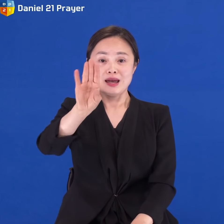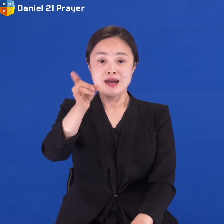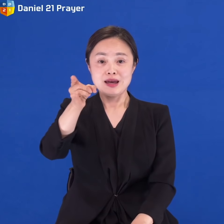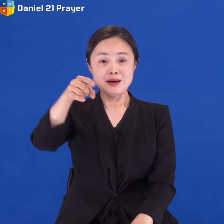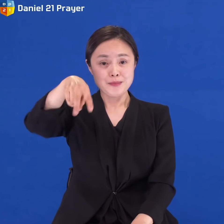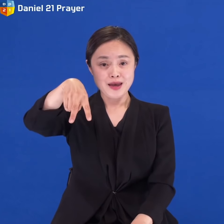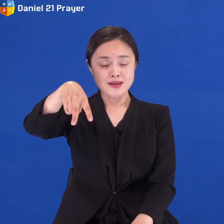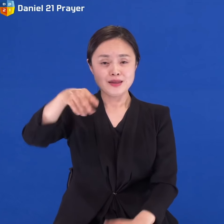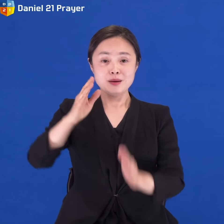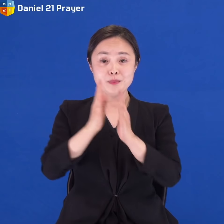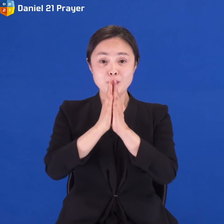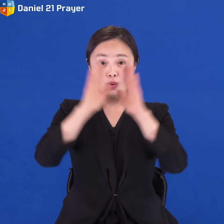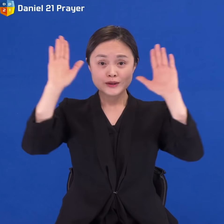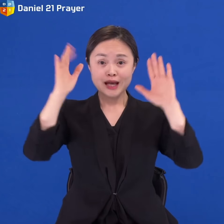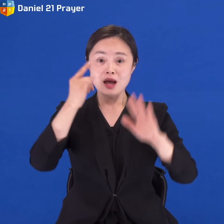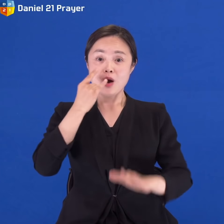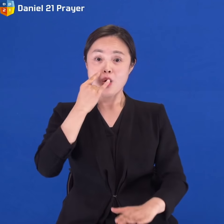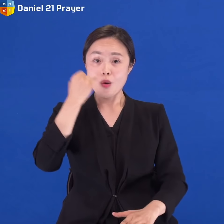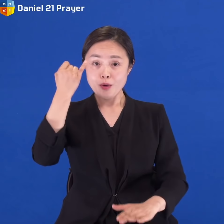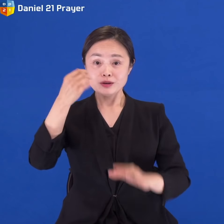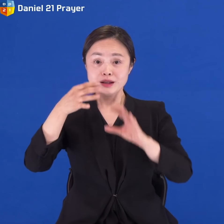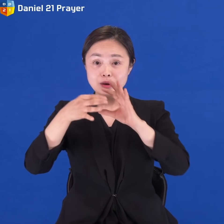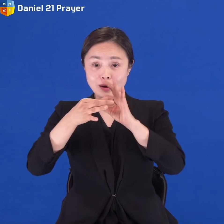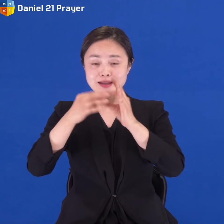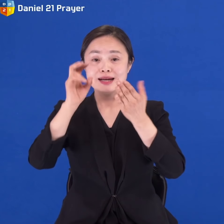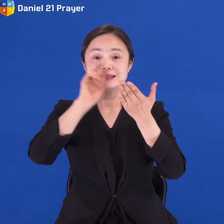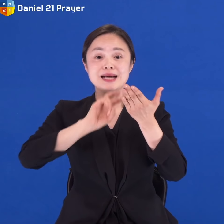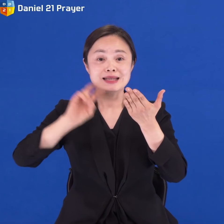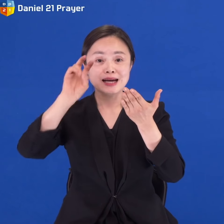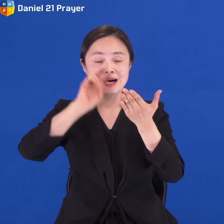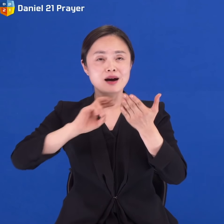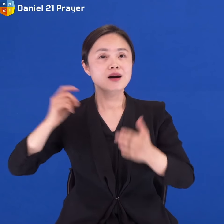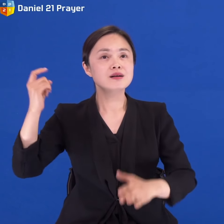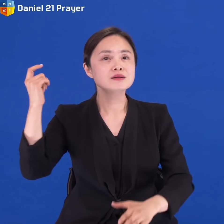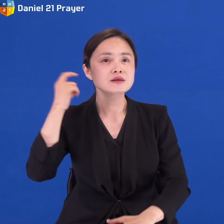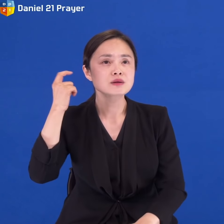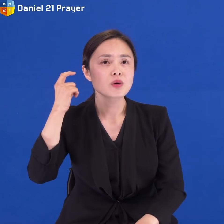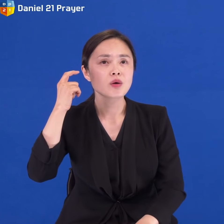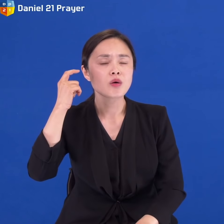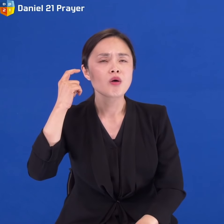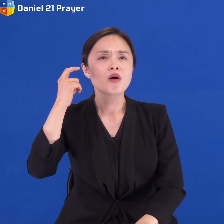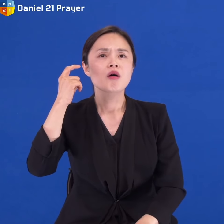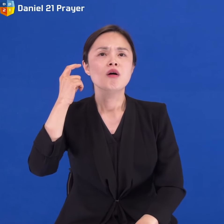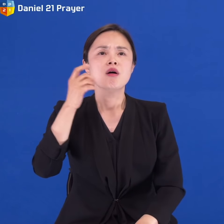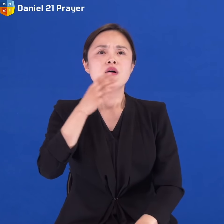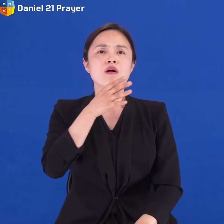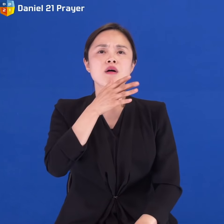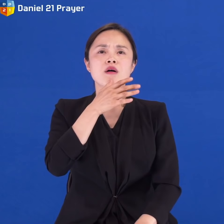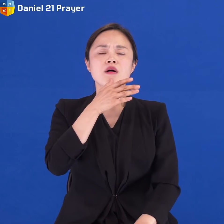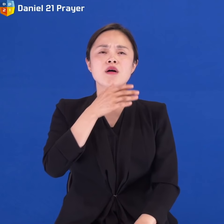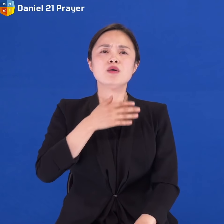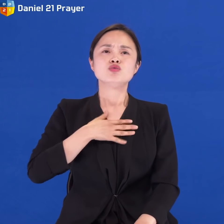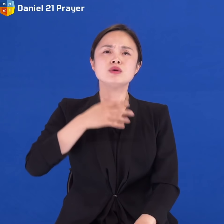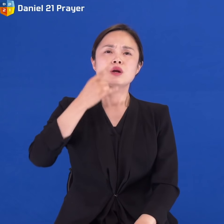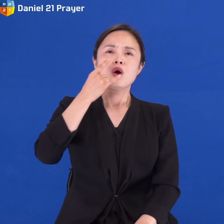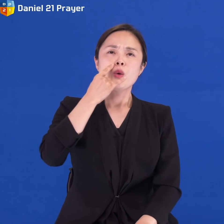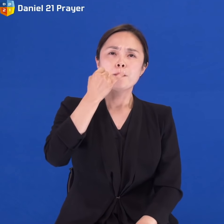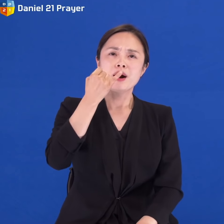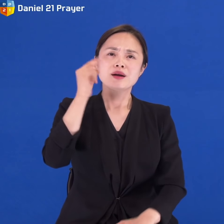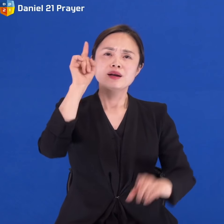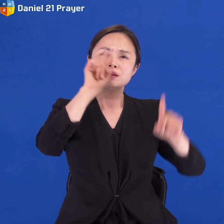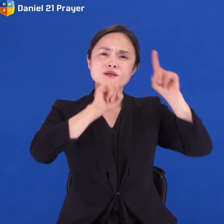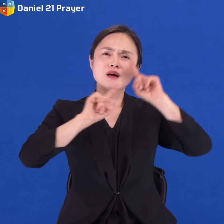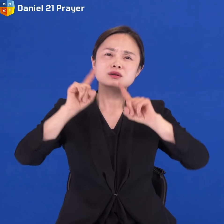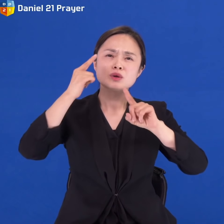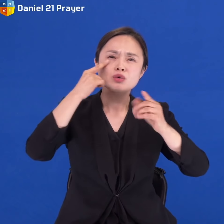아픔이 보이는 거예요. 그리고 우리 언니의 아픔이 보이는 거예요. 우리 언니의 눈물이 보이는 거예요. 그래서